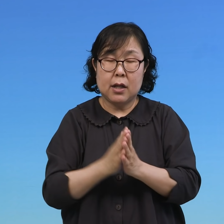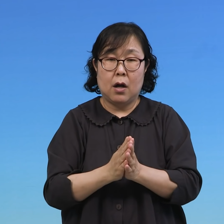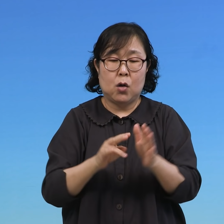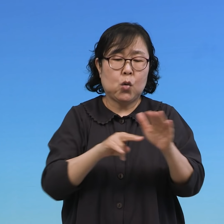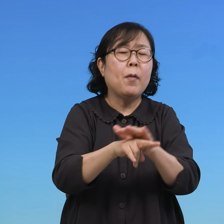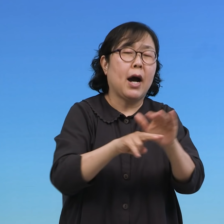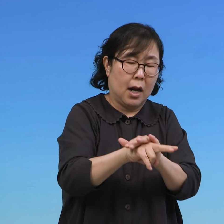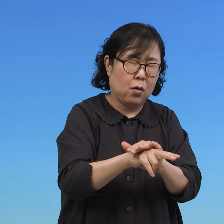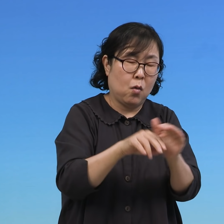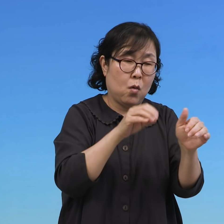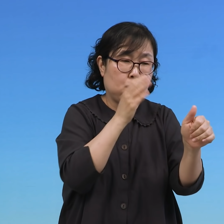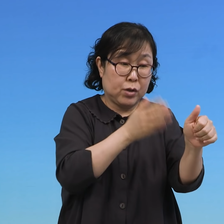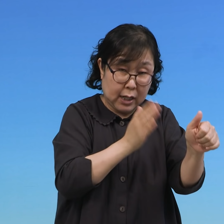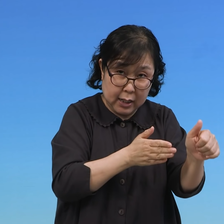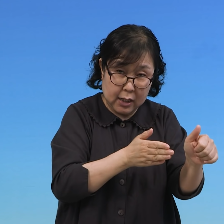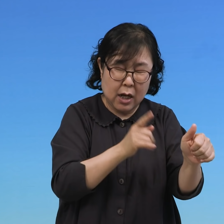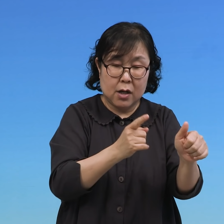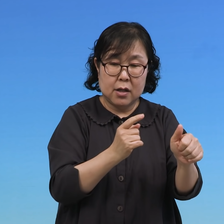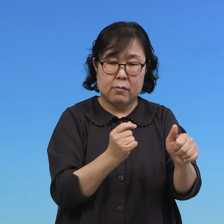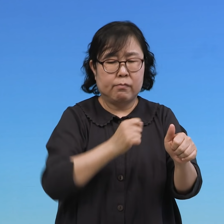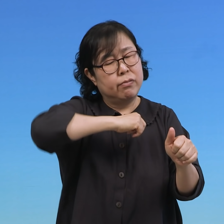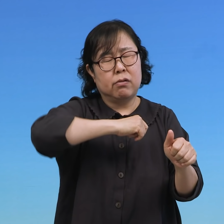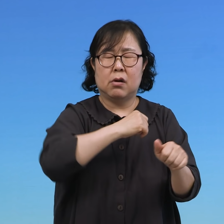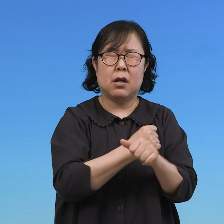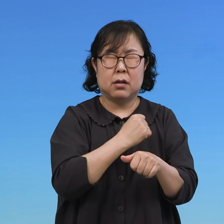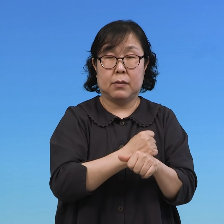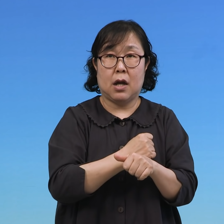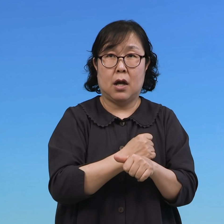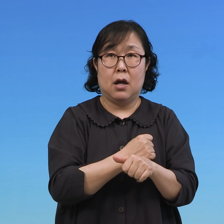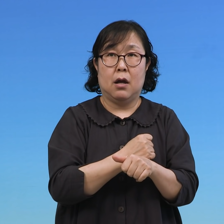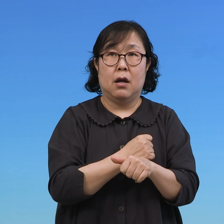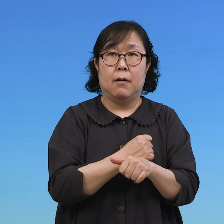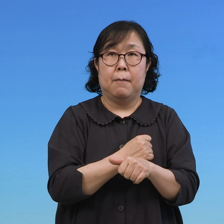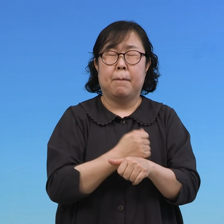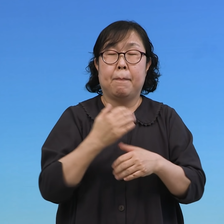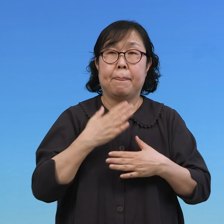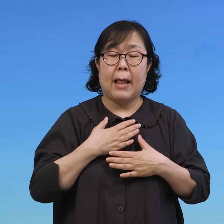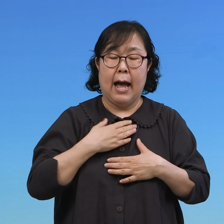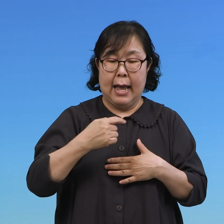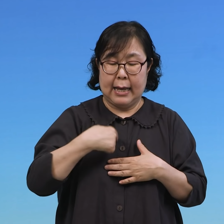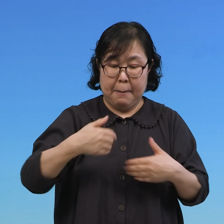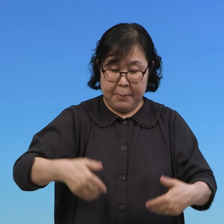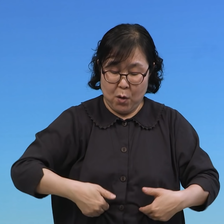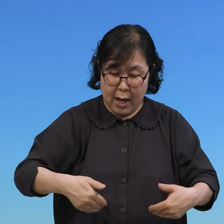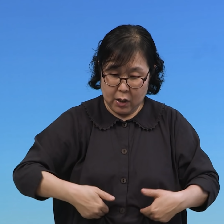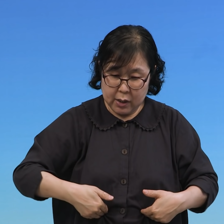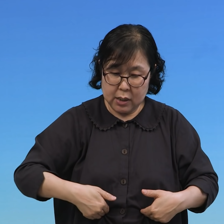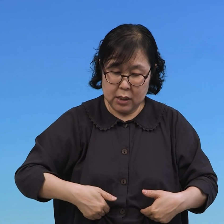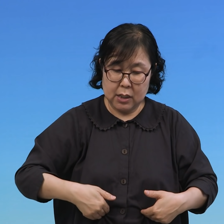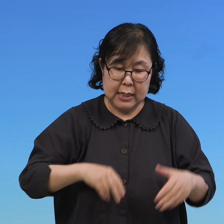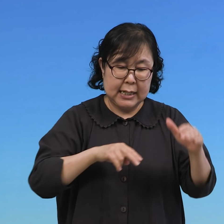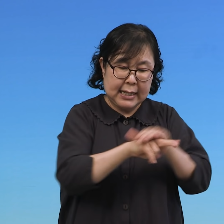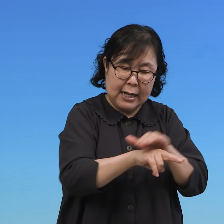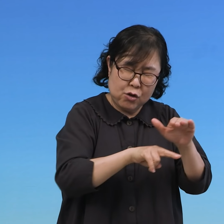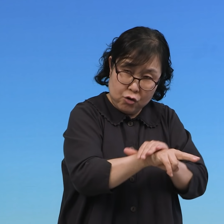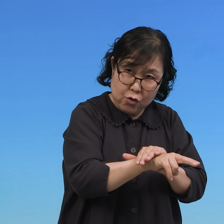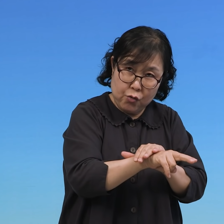대피하라고 해외로. 그것을 단호하게 거절하고 이 대통령이 한 말이 멋있습니다. 나에게 필요한